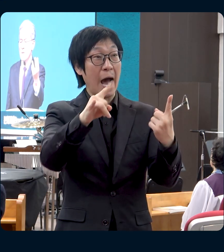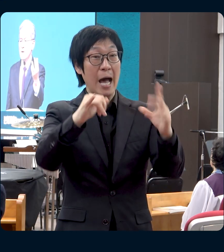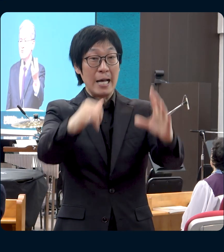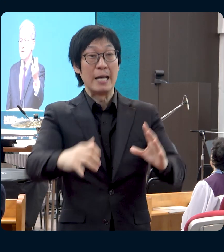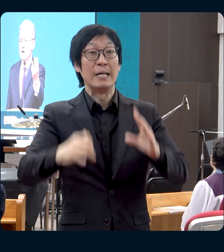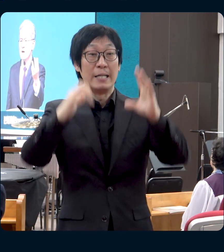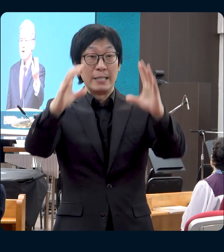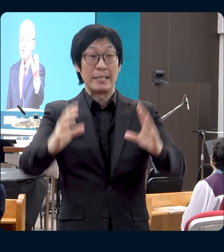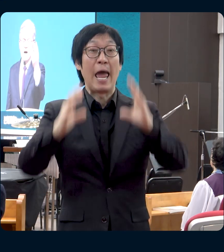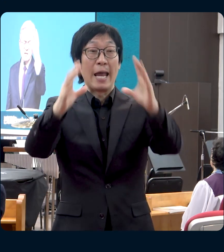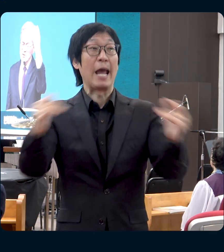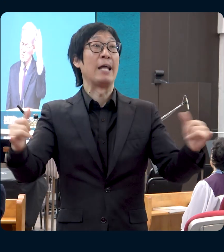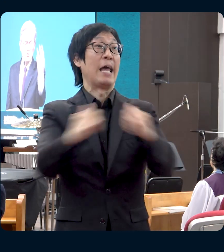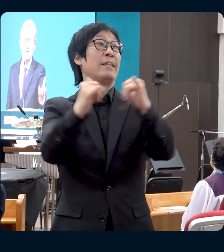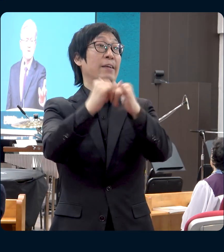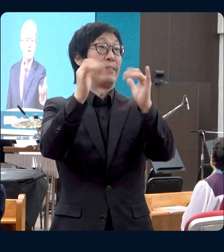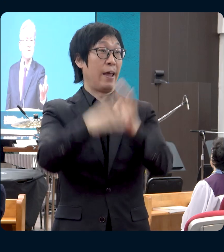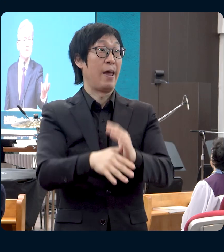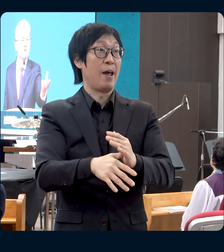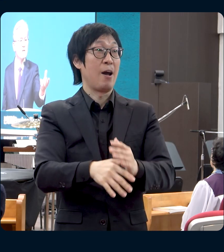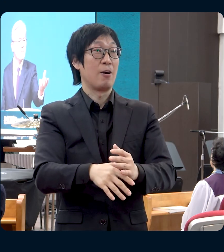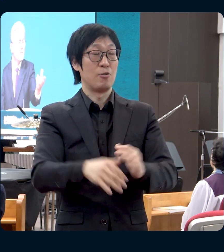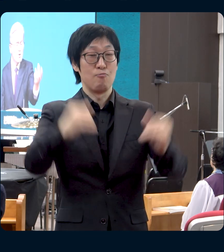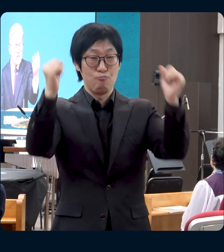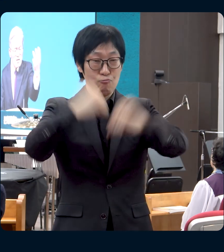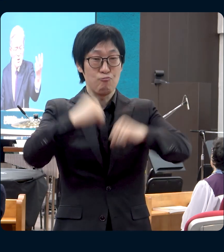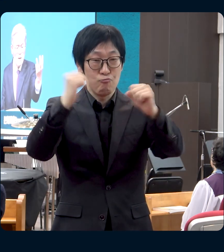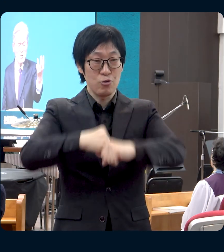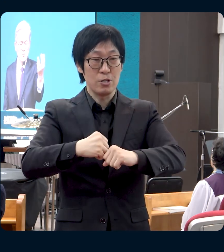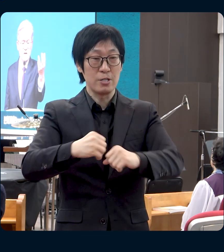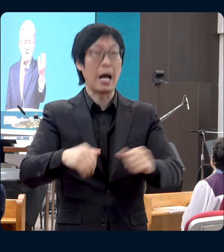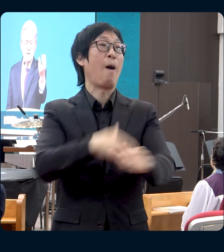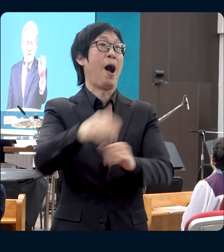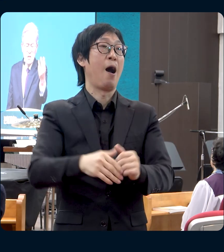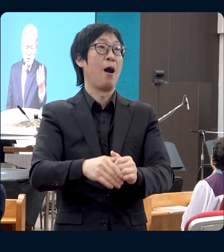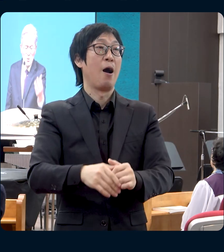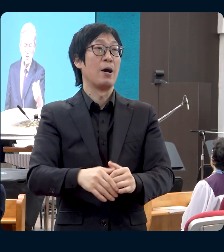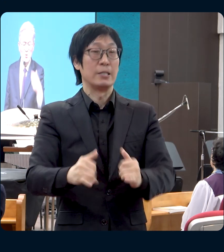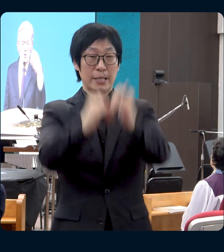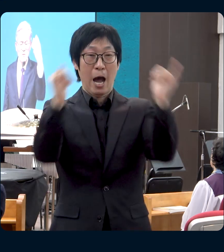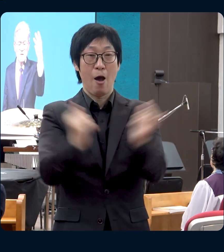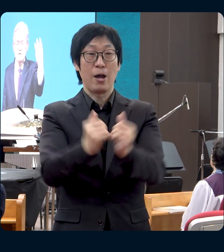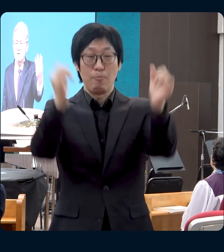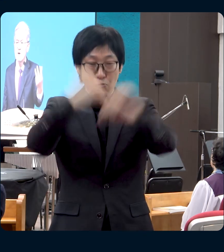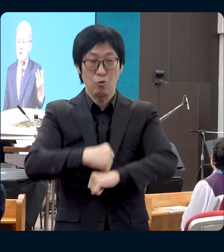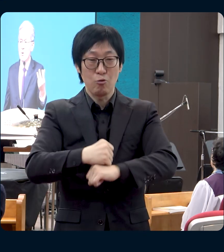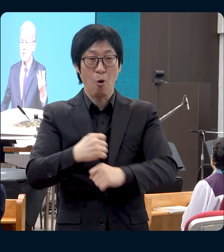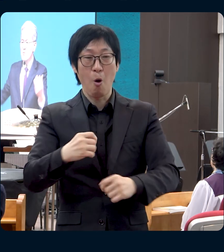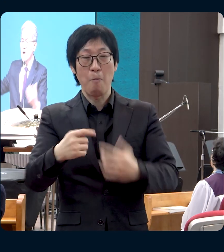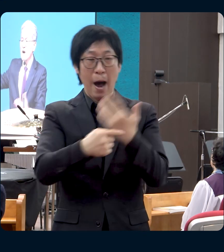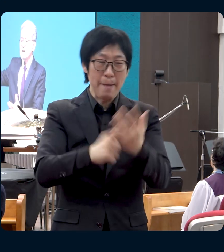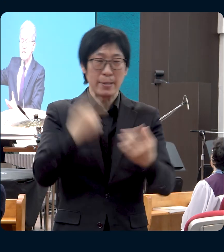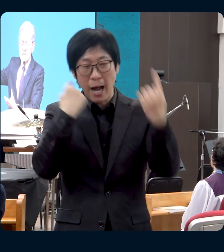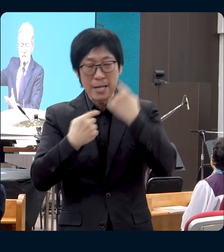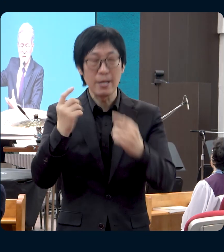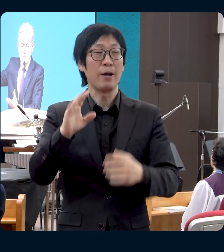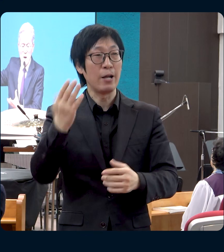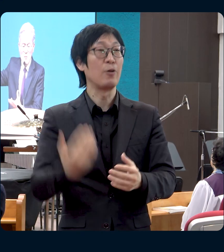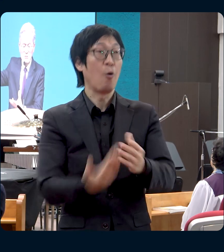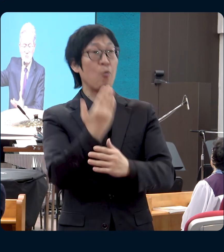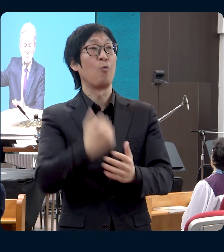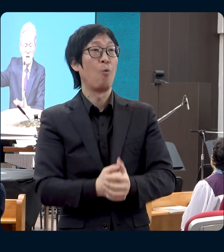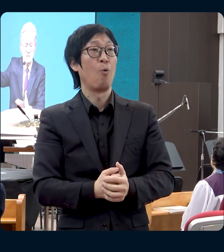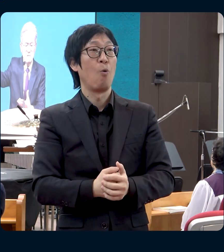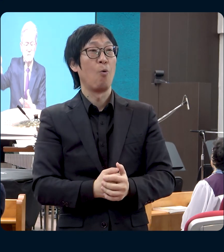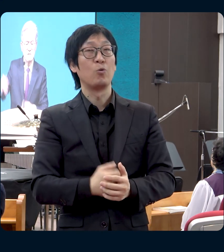그 패배 이후에 완전히 무너졌어요. 마음속에 상처밖에 없어요. 그걸 이용해 선동하면서 온 나라를 그릇된